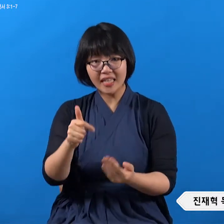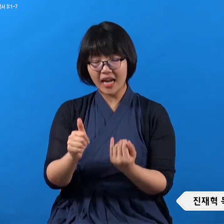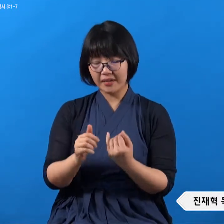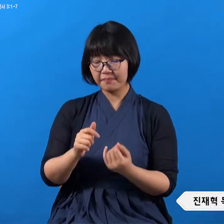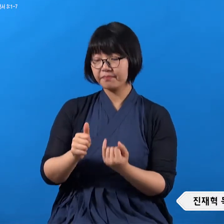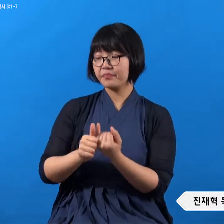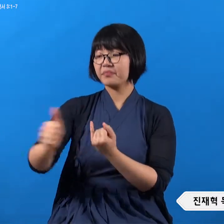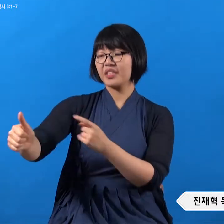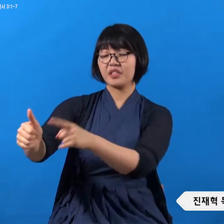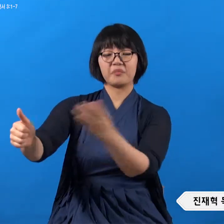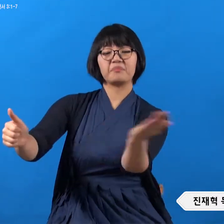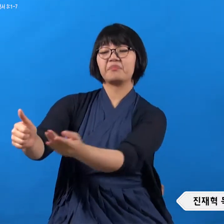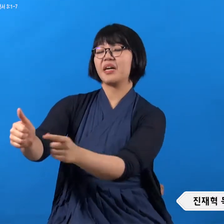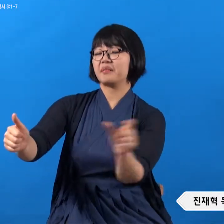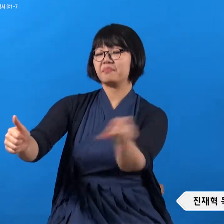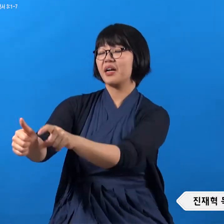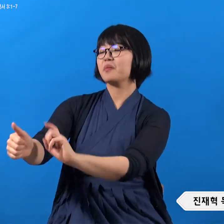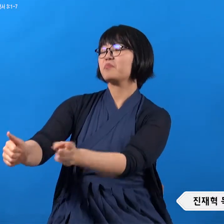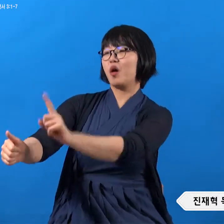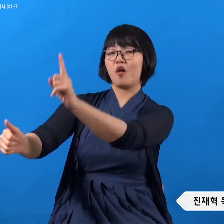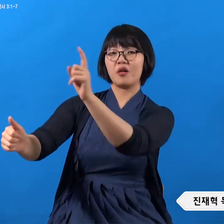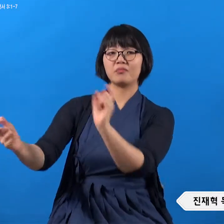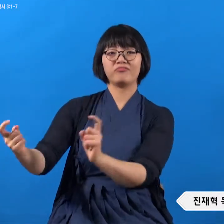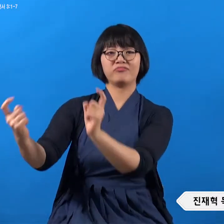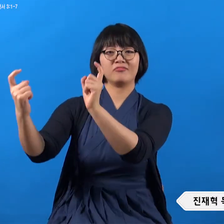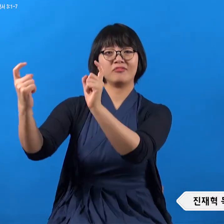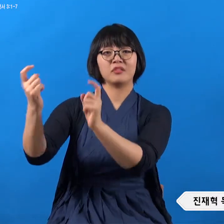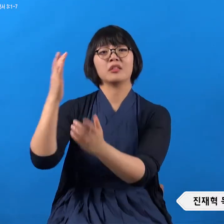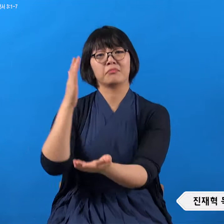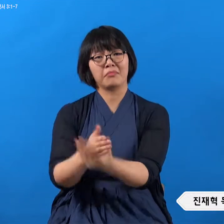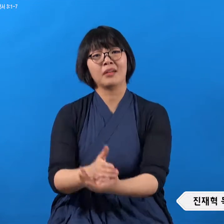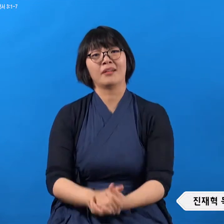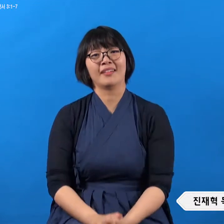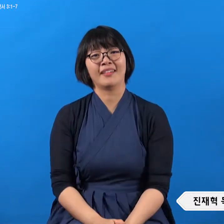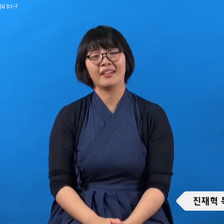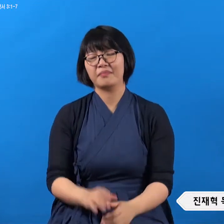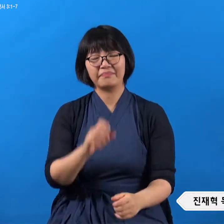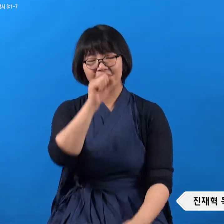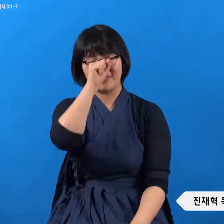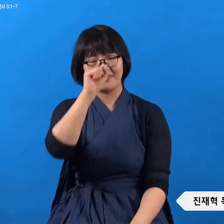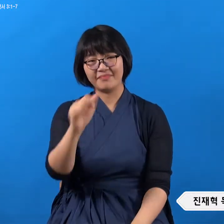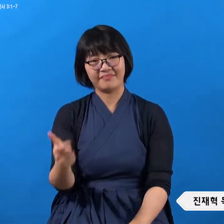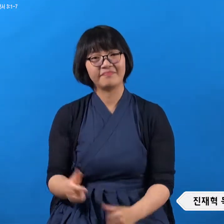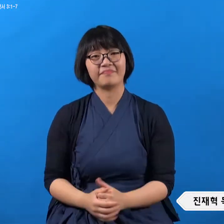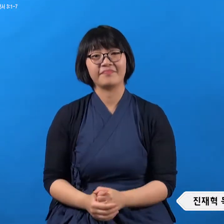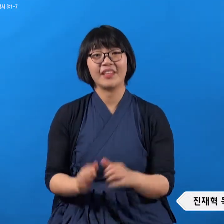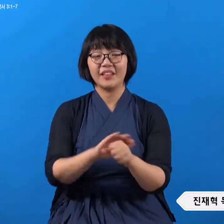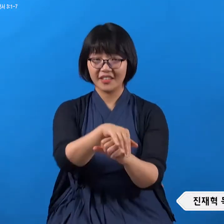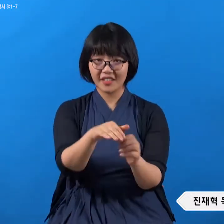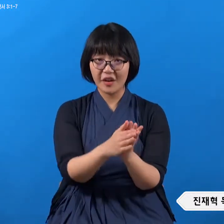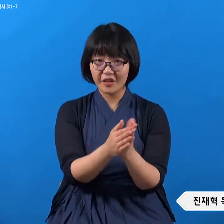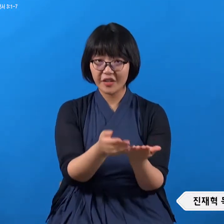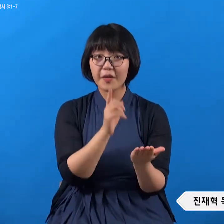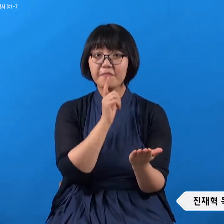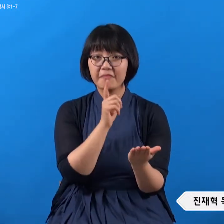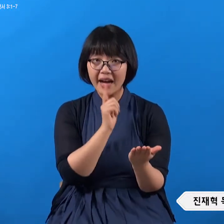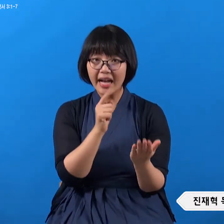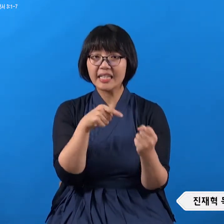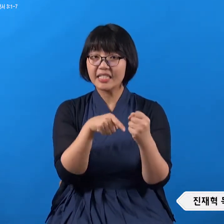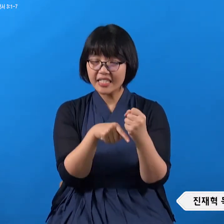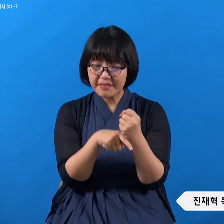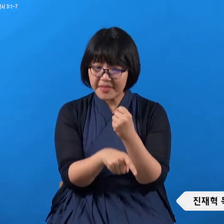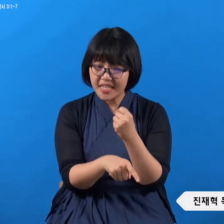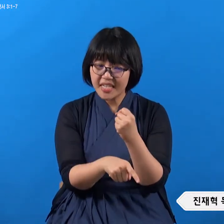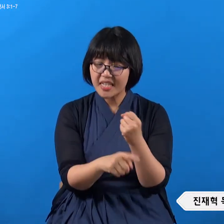배우자에게 적용시키는 하나님의 말씀으로 이 말씀을 받는다면 오늘 성경이 말씀하시는